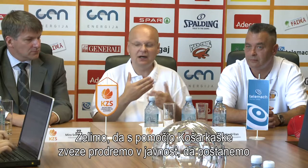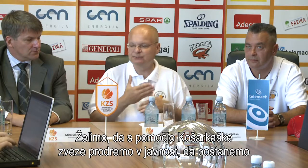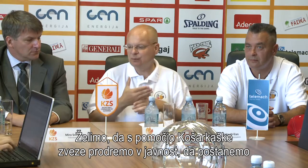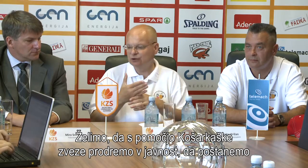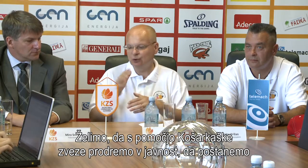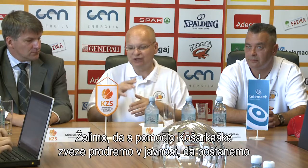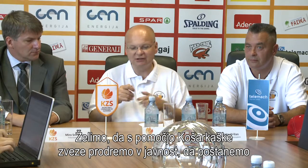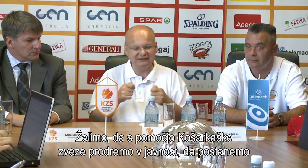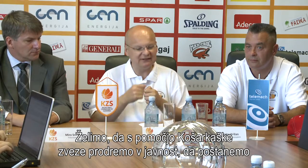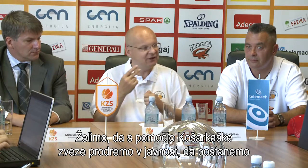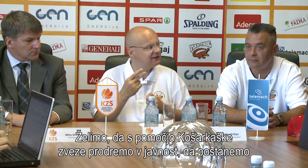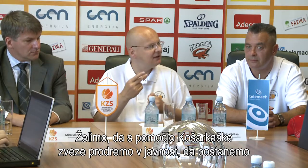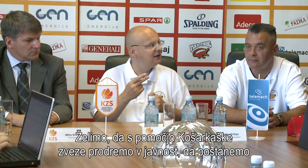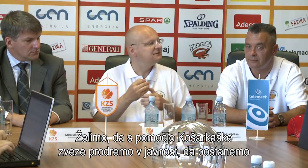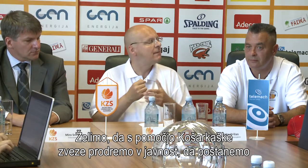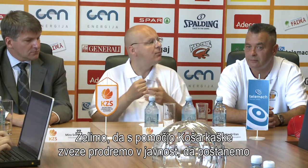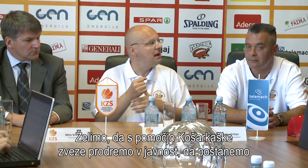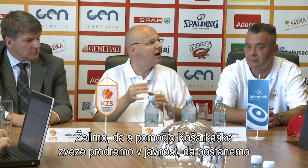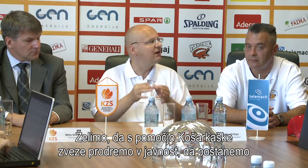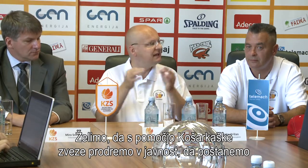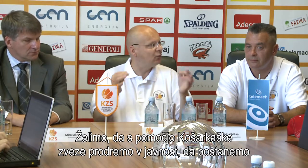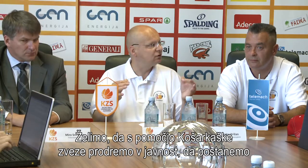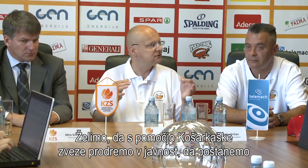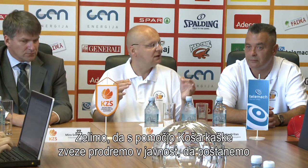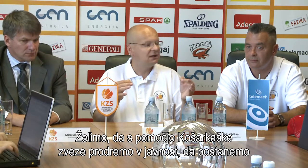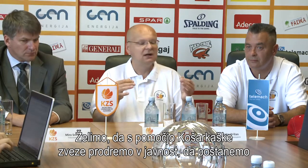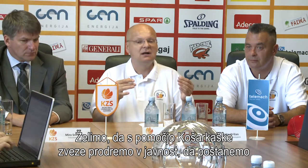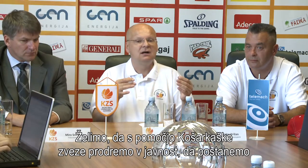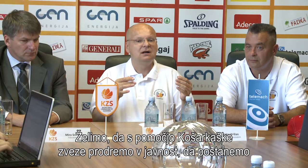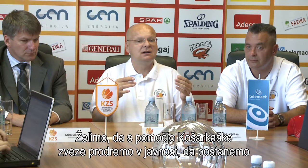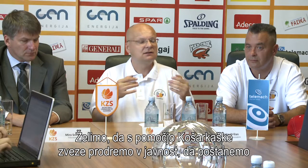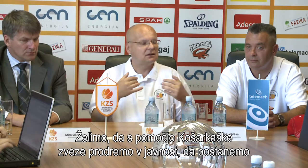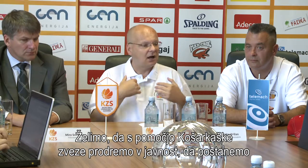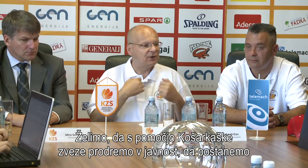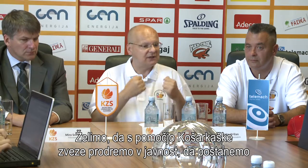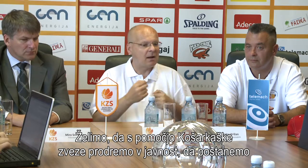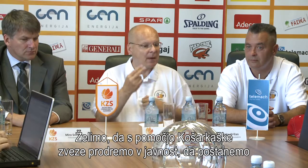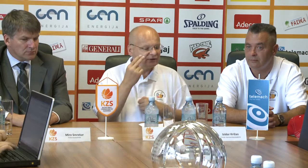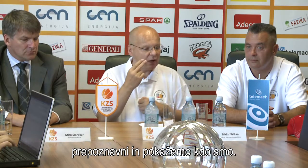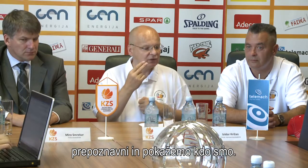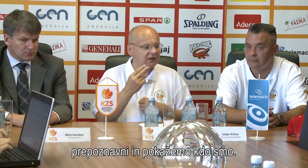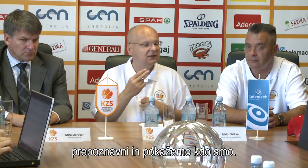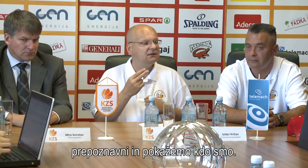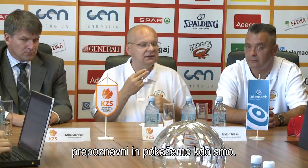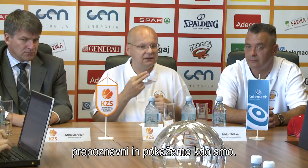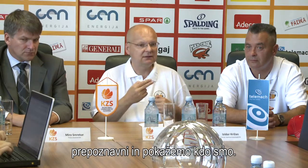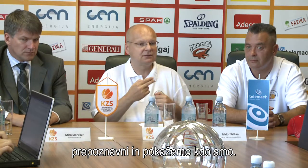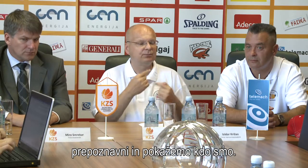pa, da pomoč strani Košarkarske zveze Slovenije, da podremo tudi v javnost in postanemo